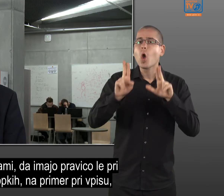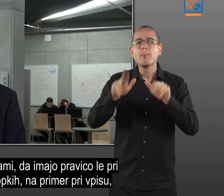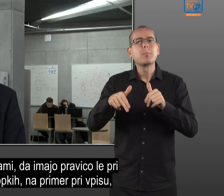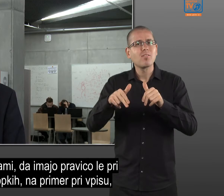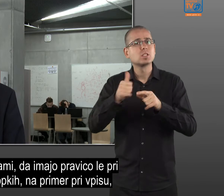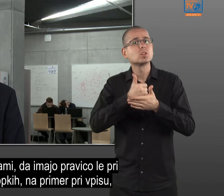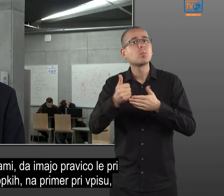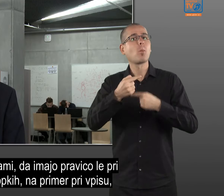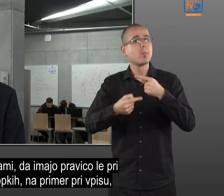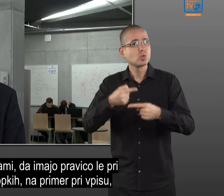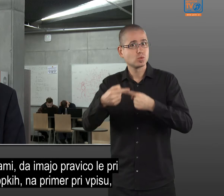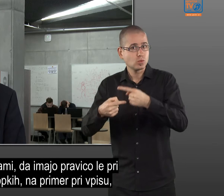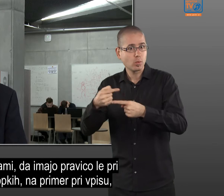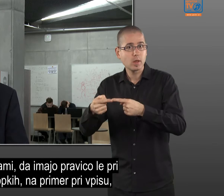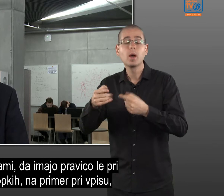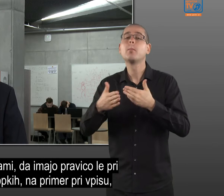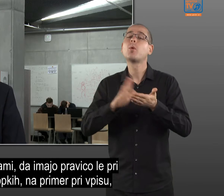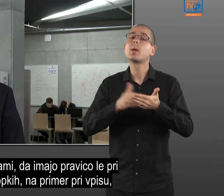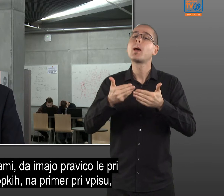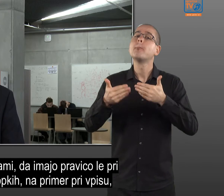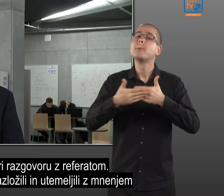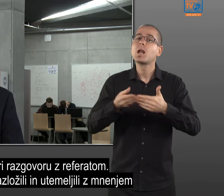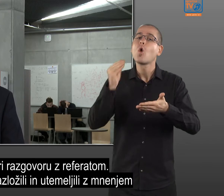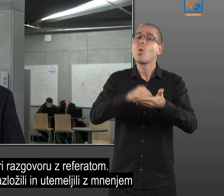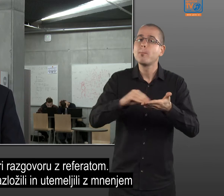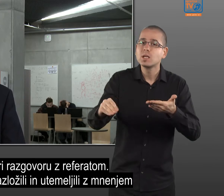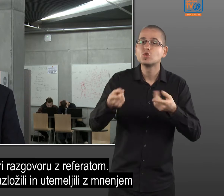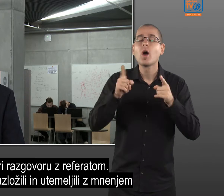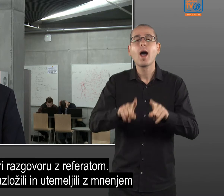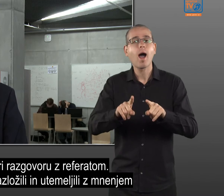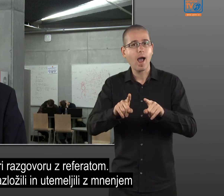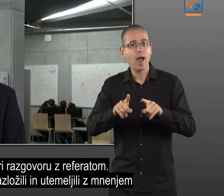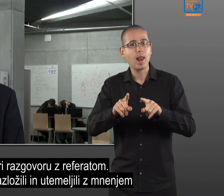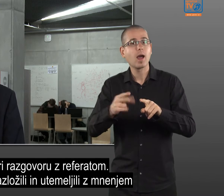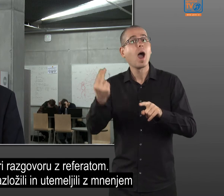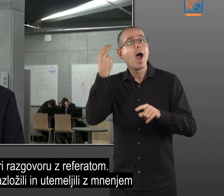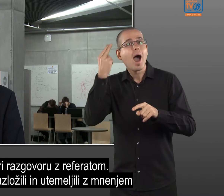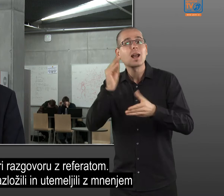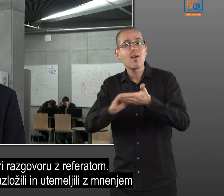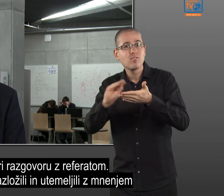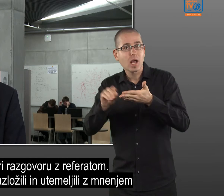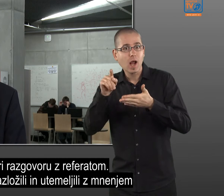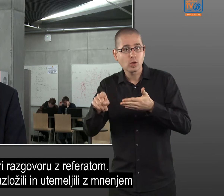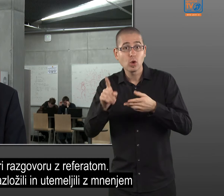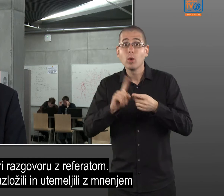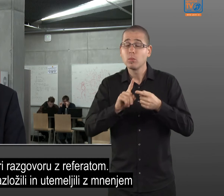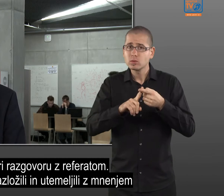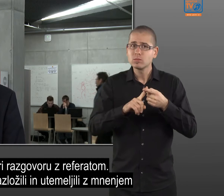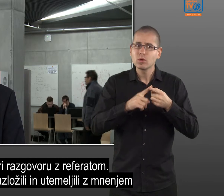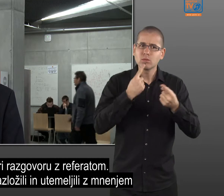le v postopkih, torej pri vpisu ali pri zgovornem referatu. Ko smo razložili in z mnenjem ministra za delo